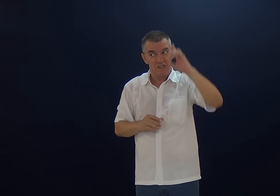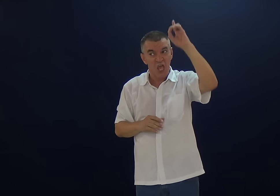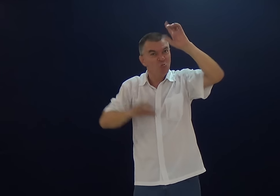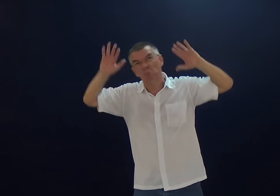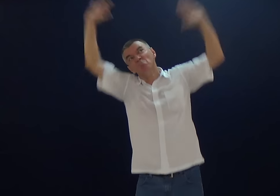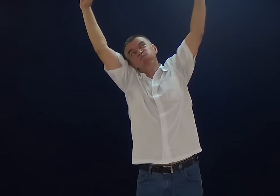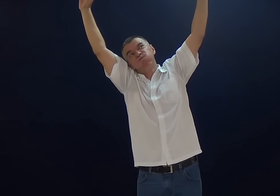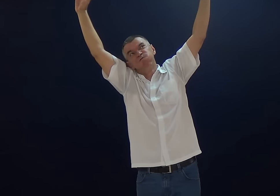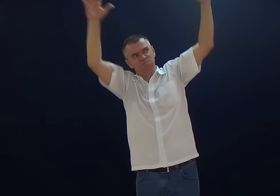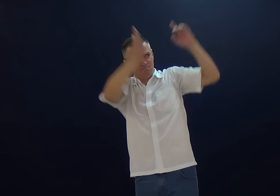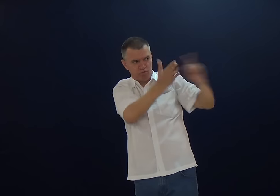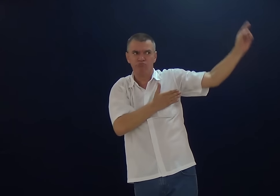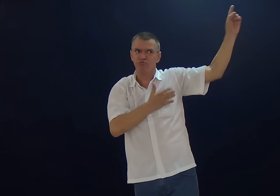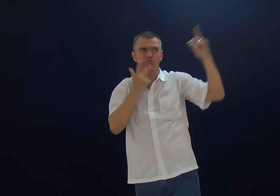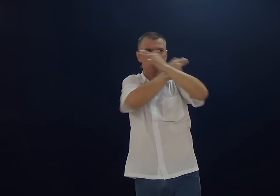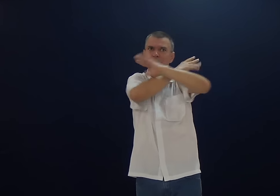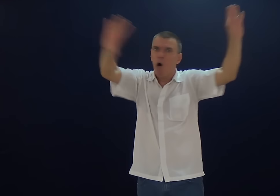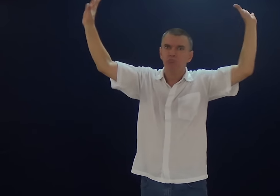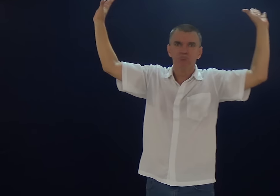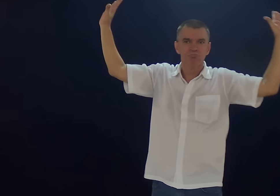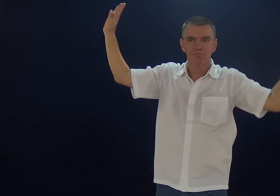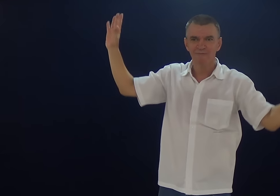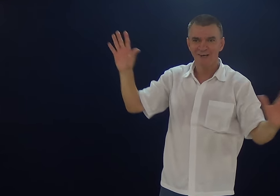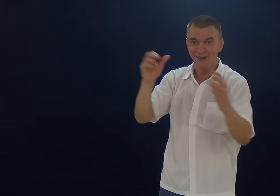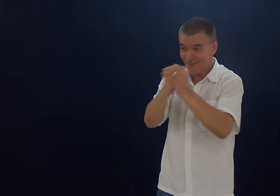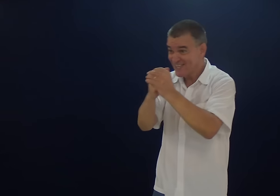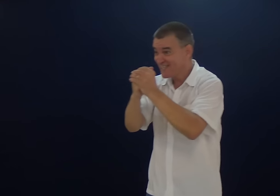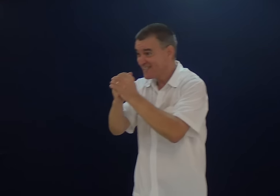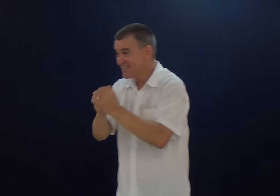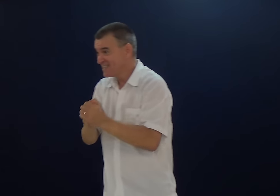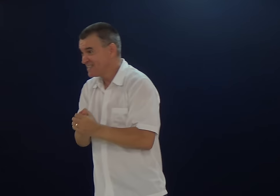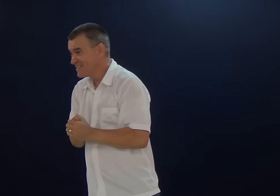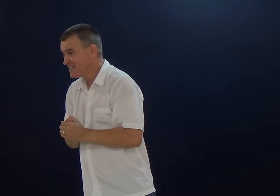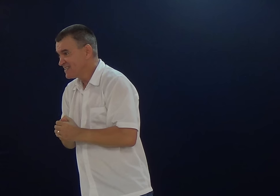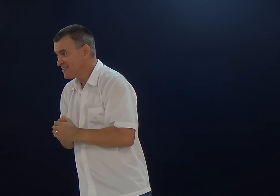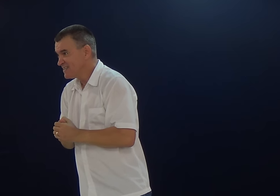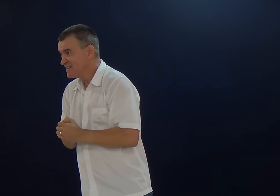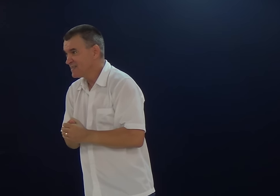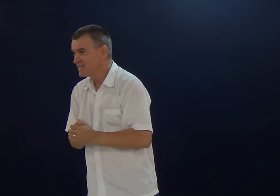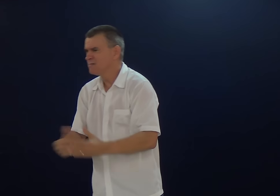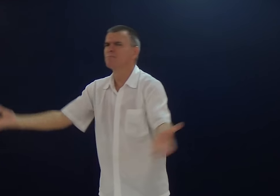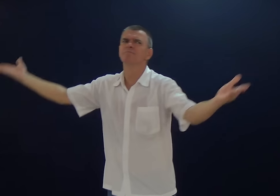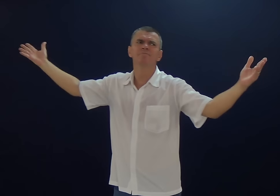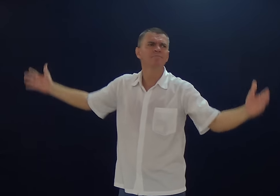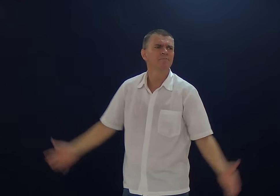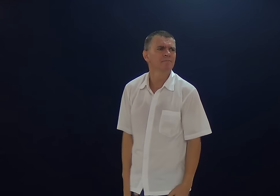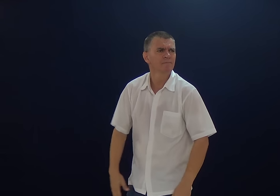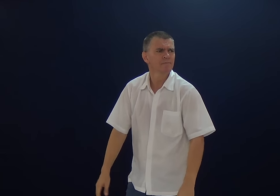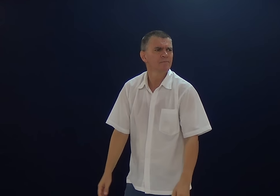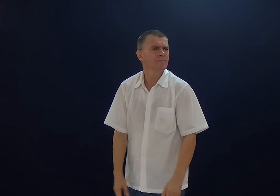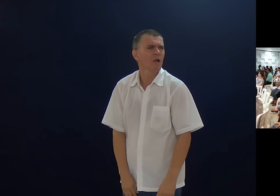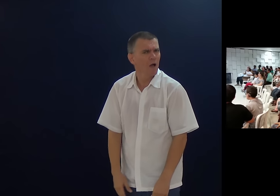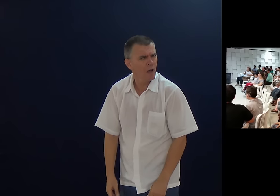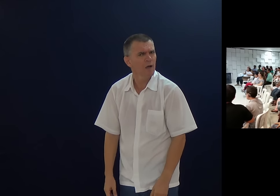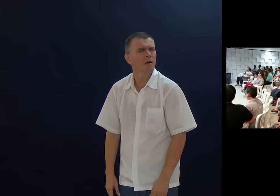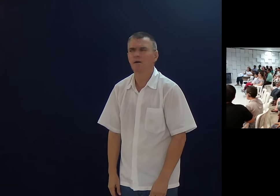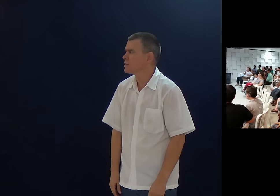quero ser mais espiritual quero ser mais controlado pelo Espírito Então quem é da carne que gosta de fofoca Amém